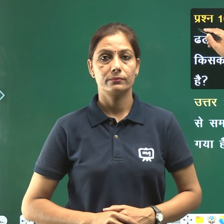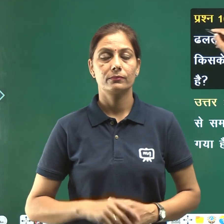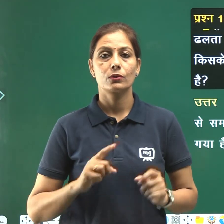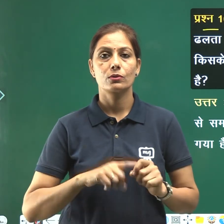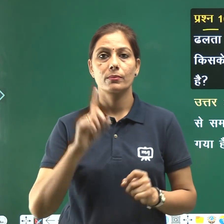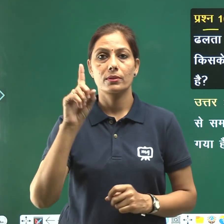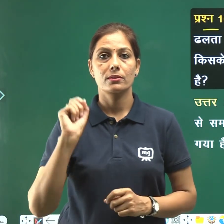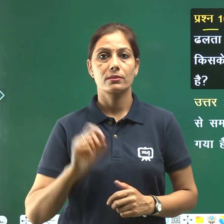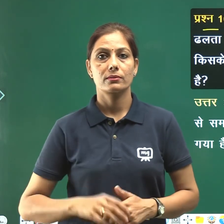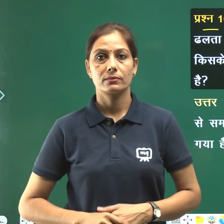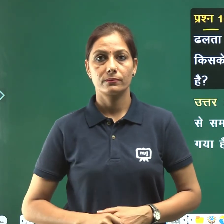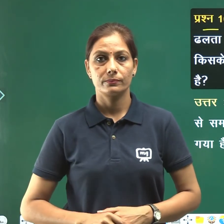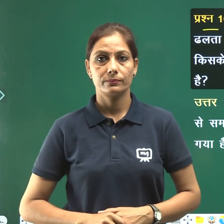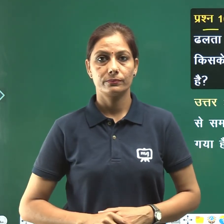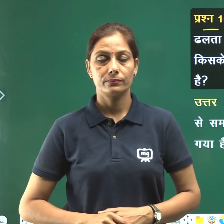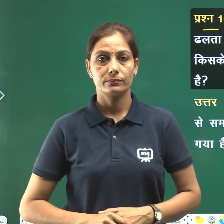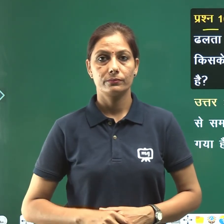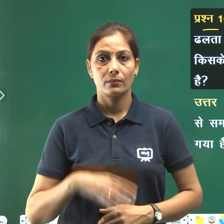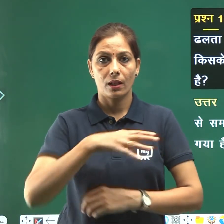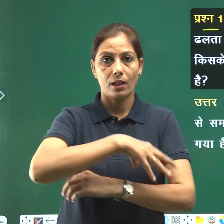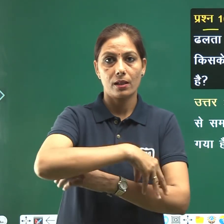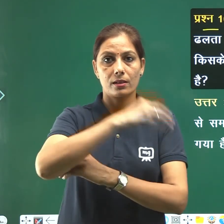प्रश्न 10, दिन